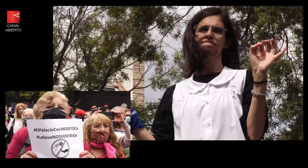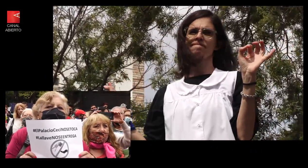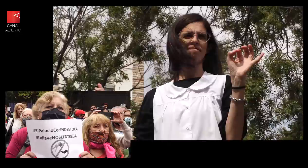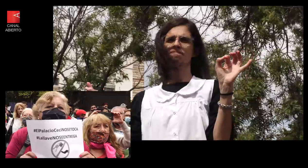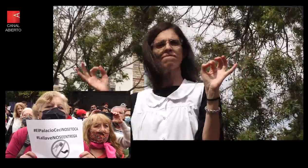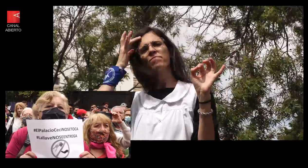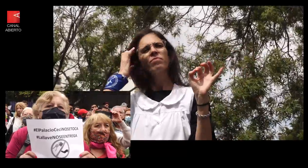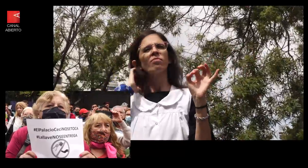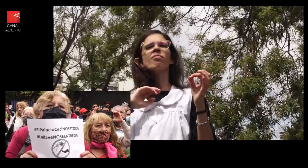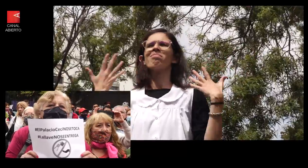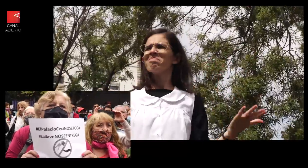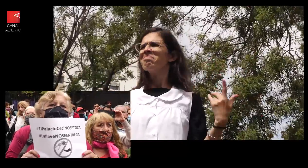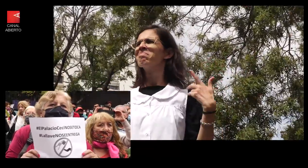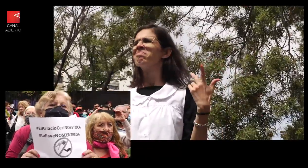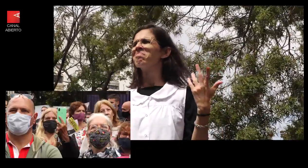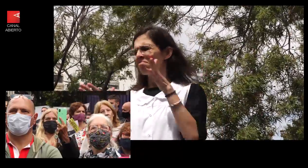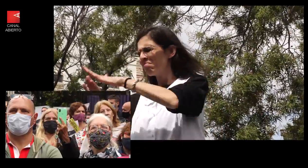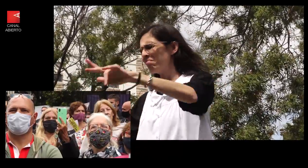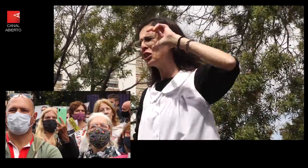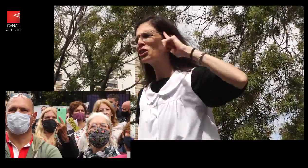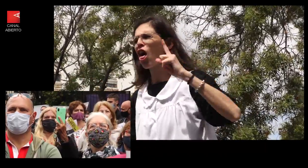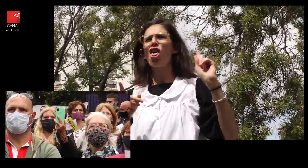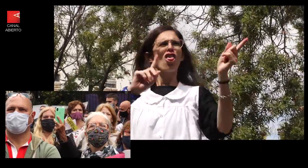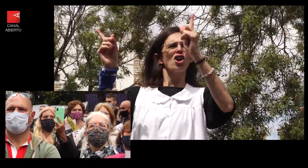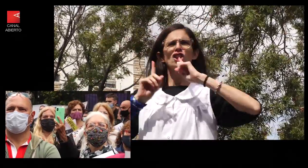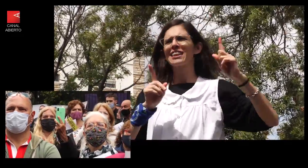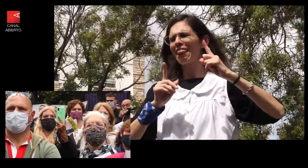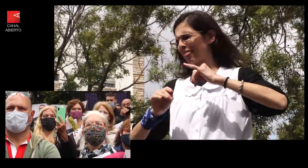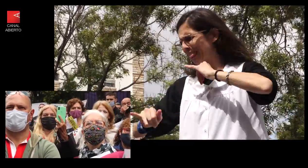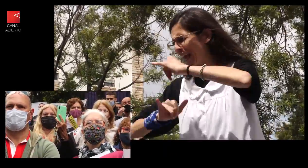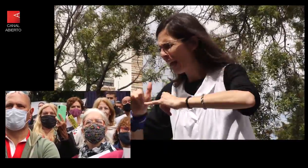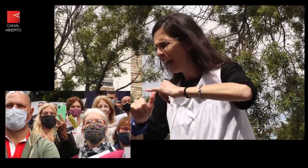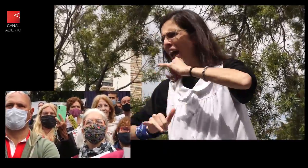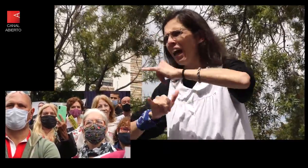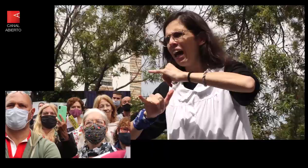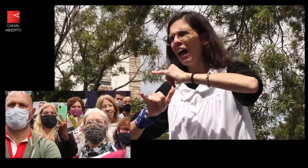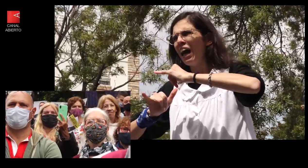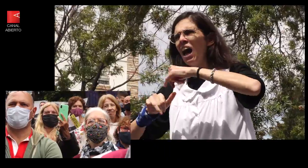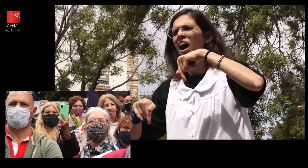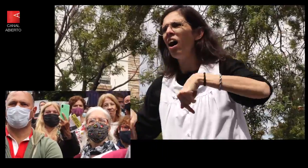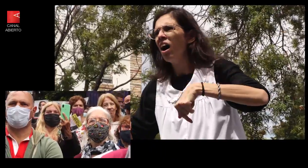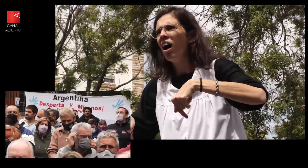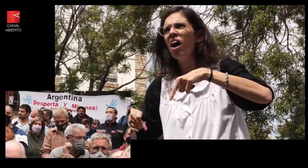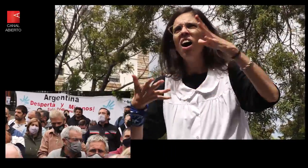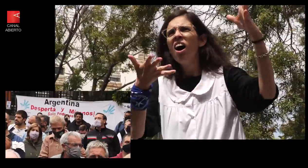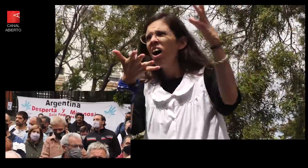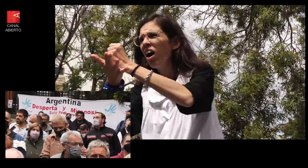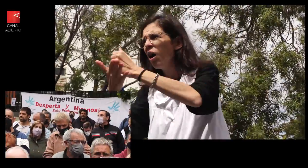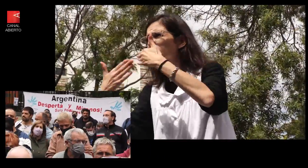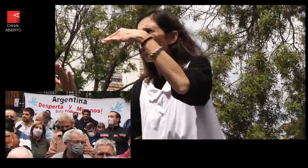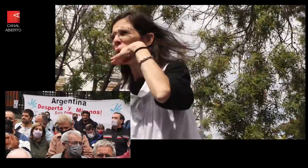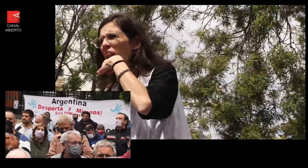vamos a negociar. No, no queremos dialogar. Queremos que los chicos sordos y los docentes de sordos tengan la posibilidad